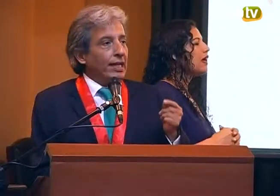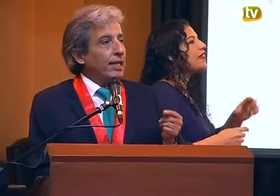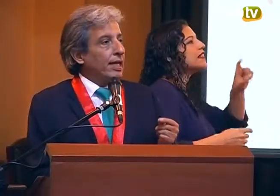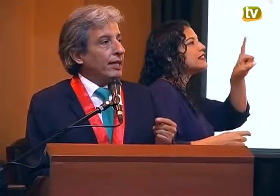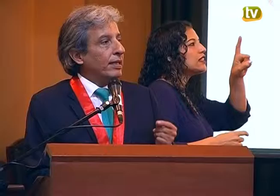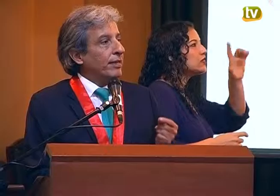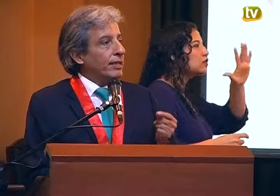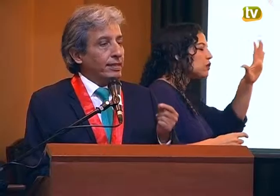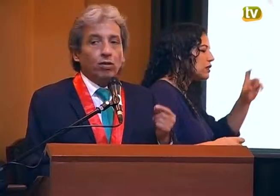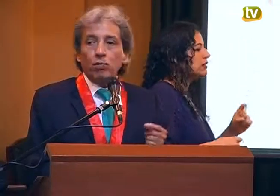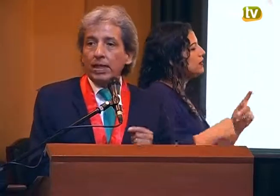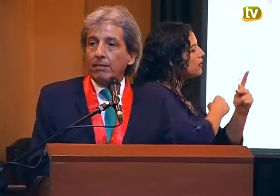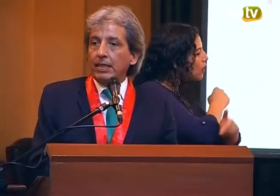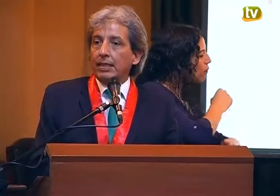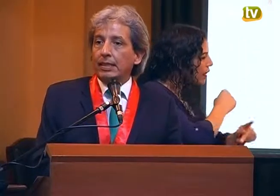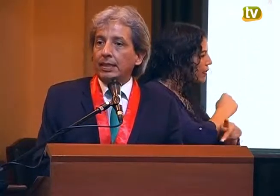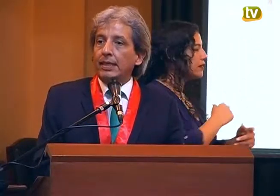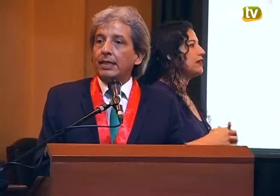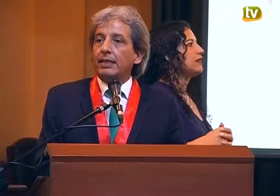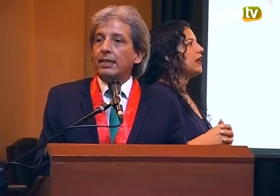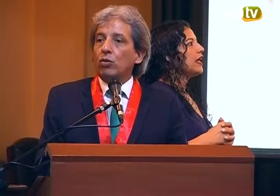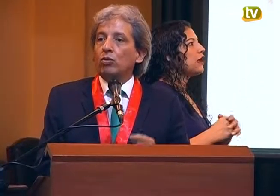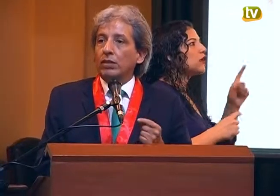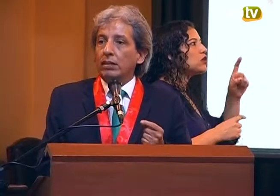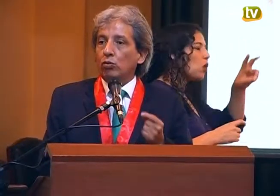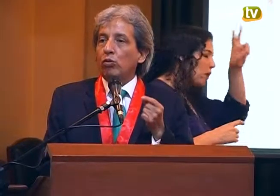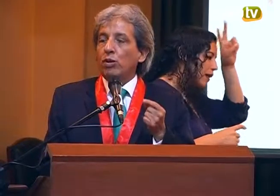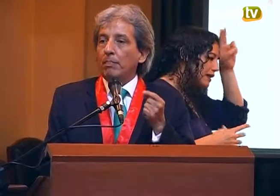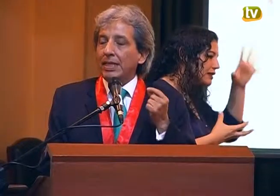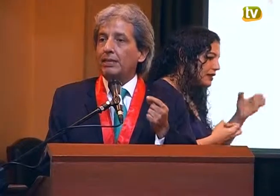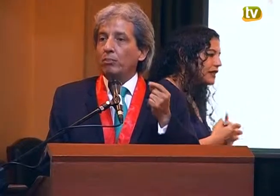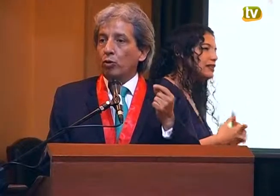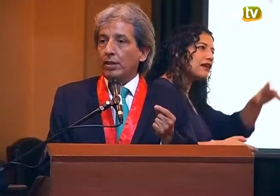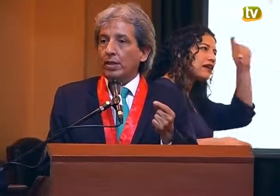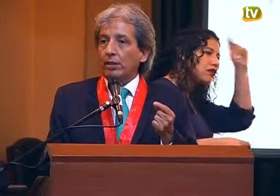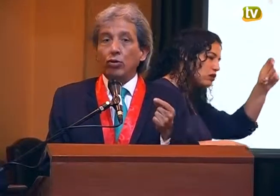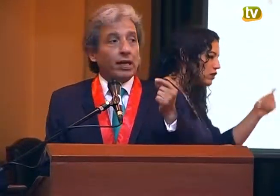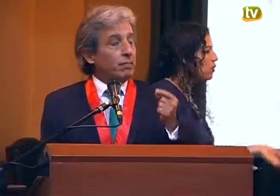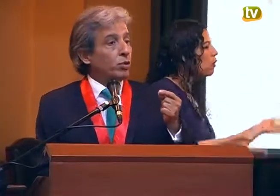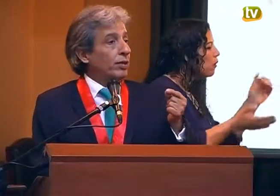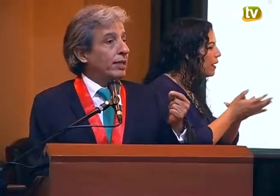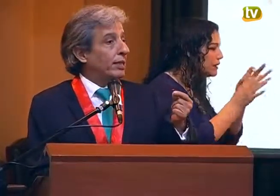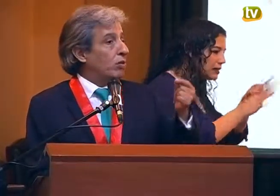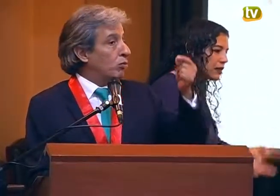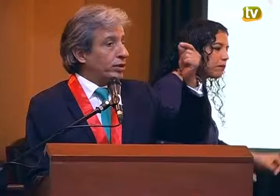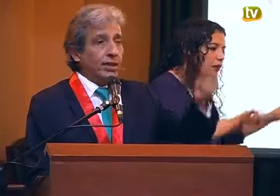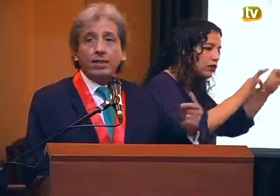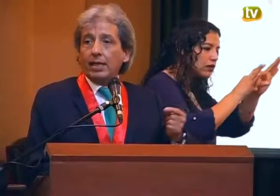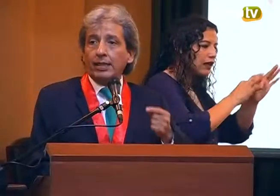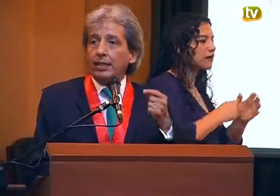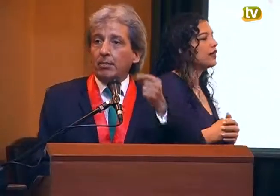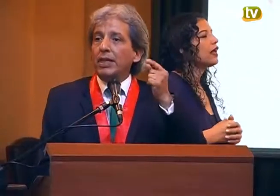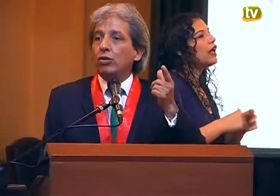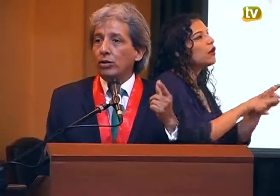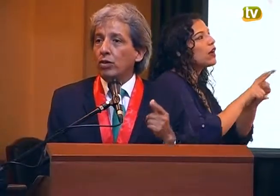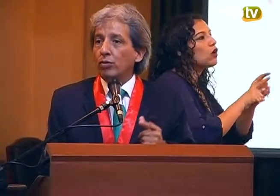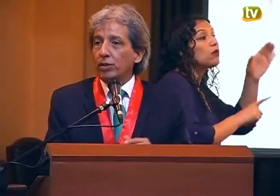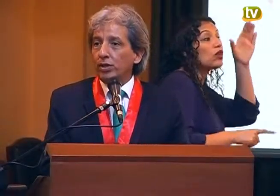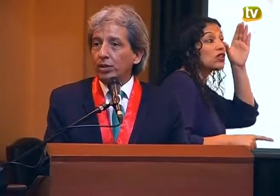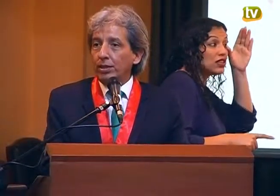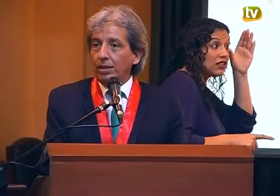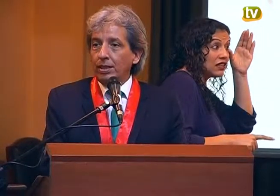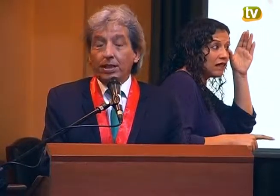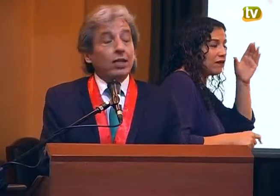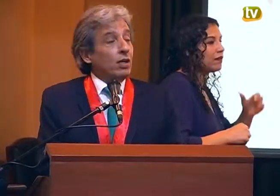que es una isla que tiene 25.000 habitantes, quiere ser reconocido como la más importante o tan importante como China, que tiene